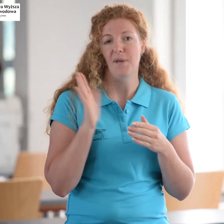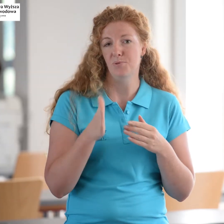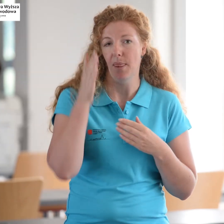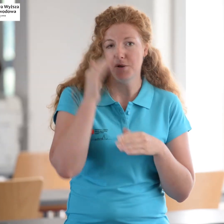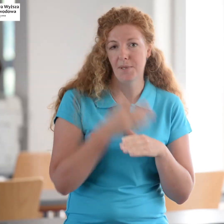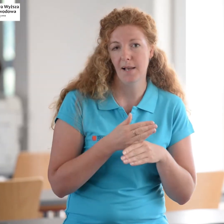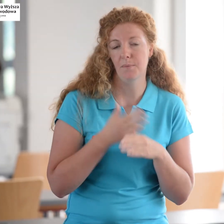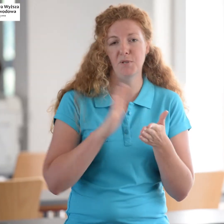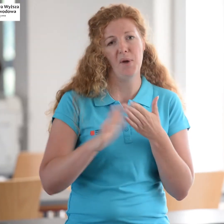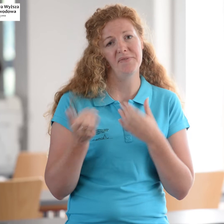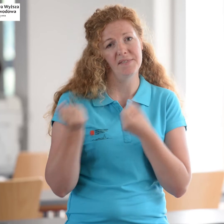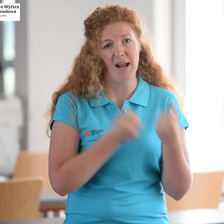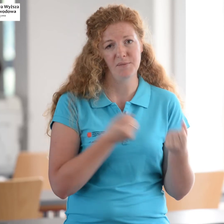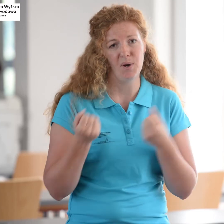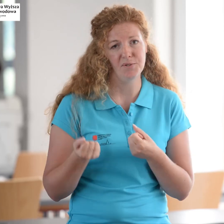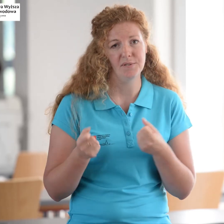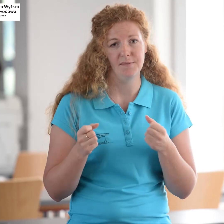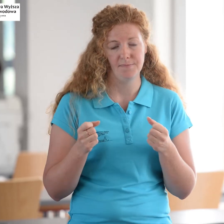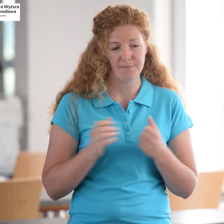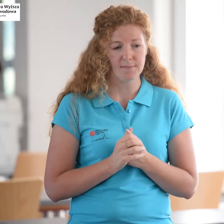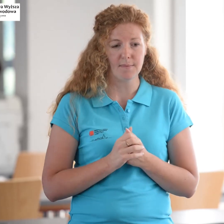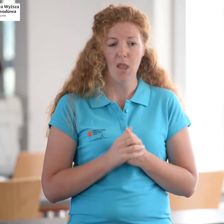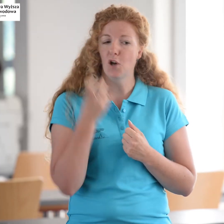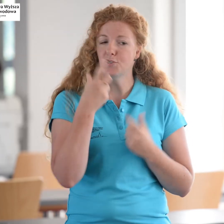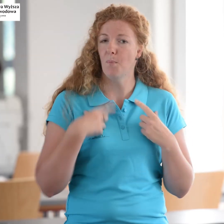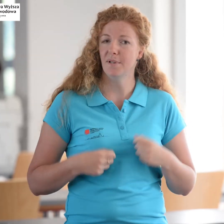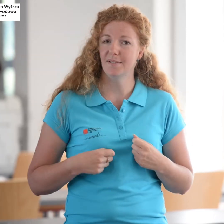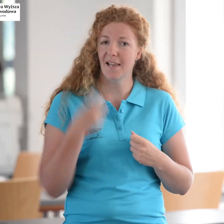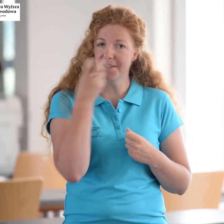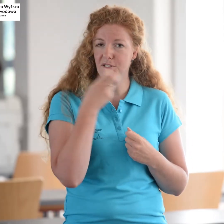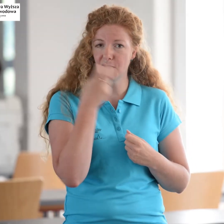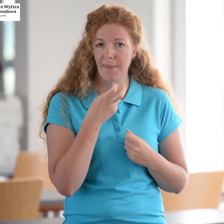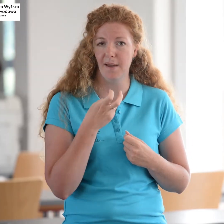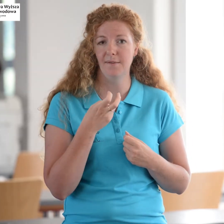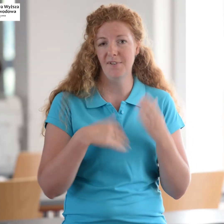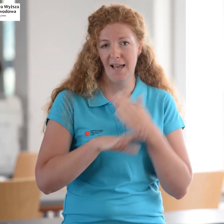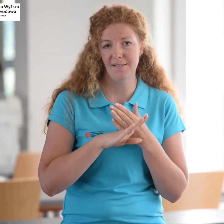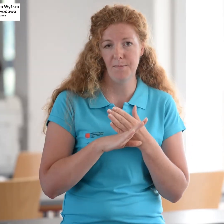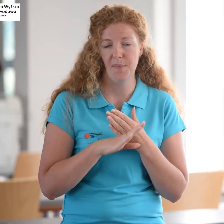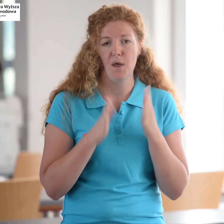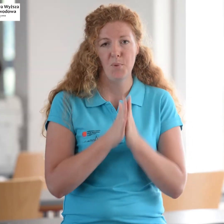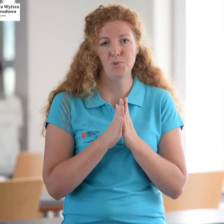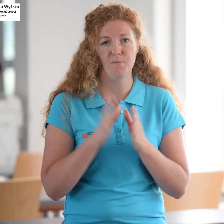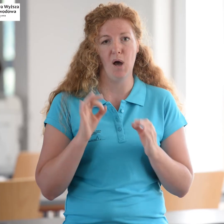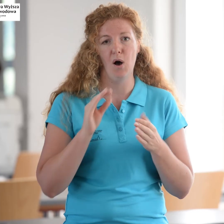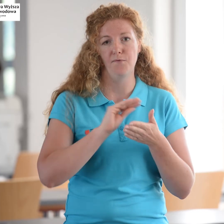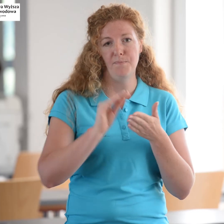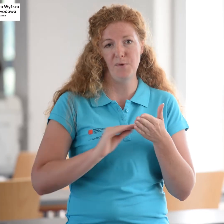będzie nocleg, bezpłatny transport. Osoby zainteresowane wyjazdem prosimy o